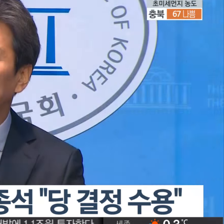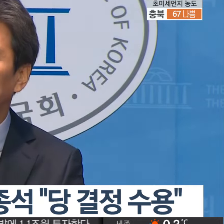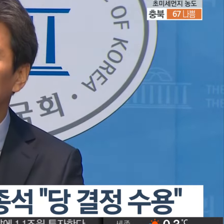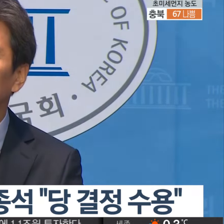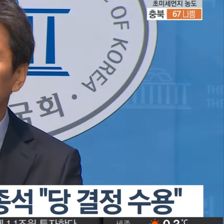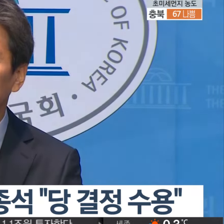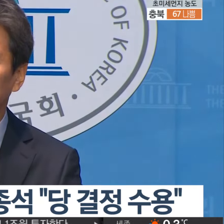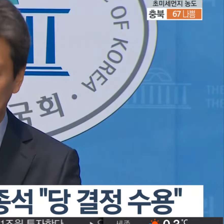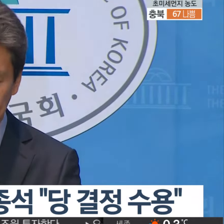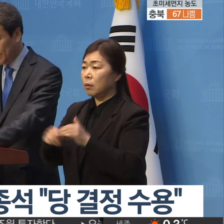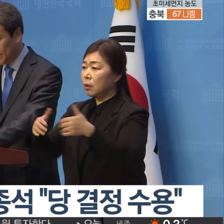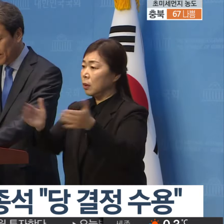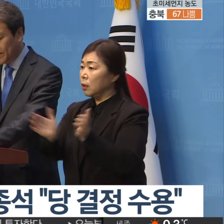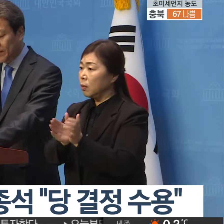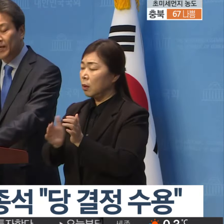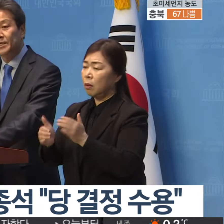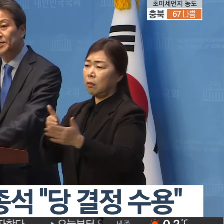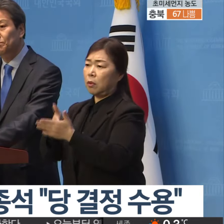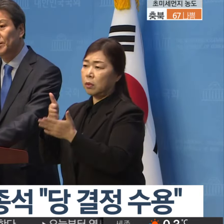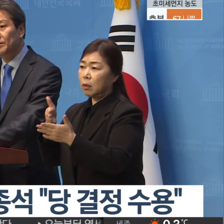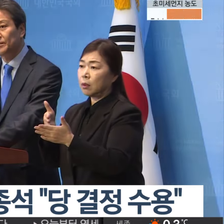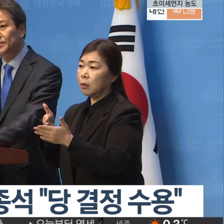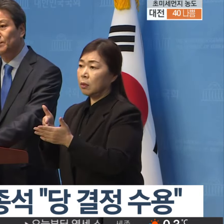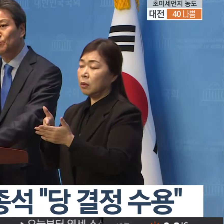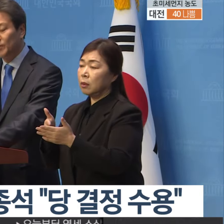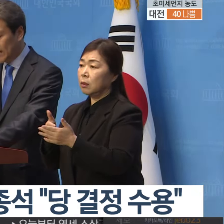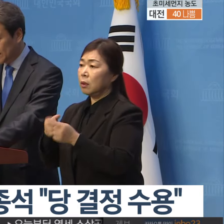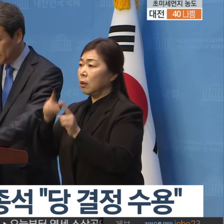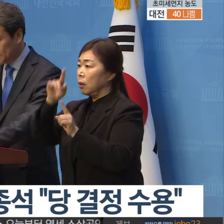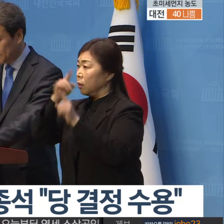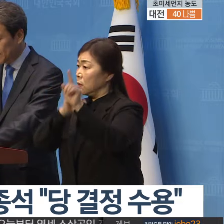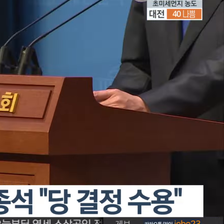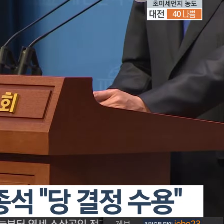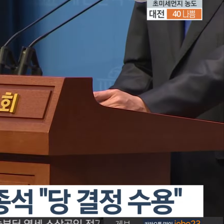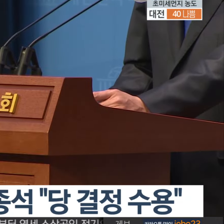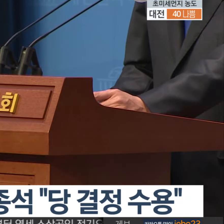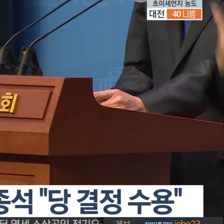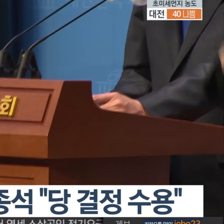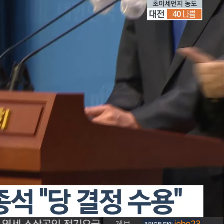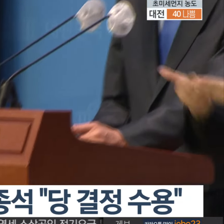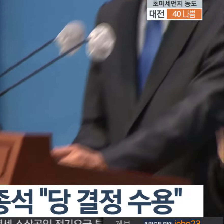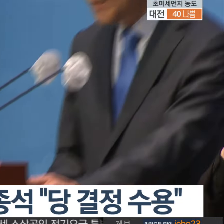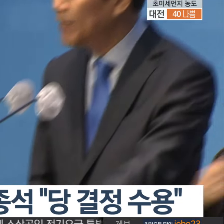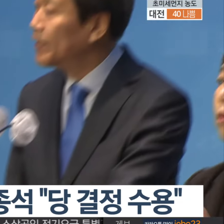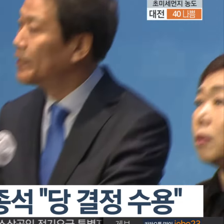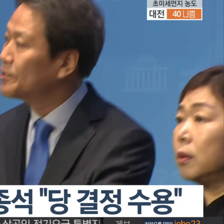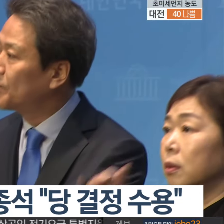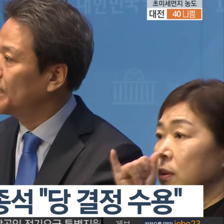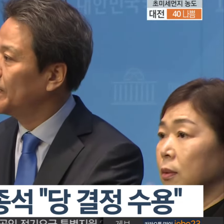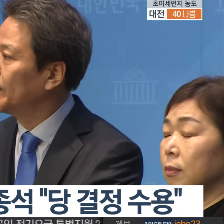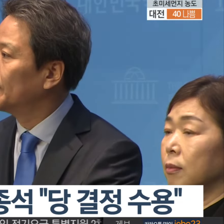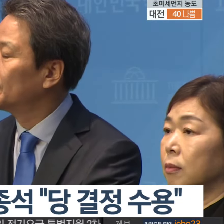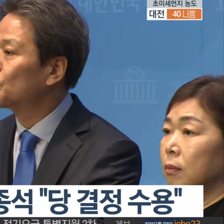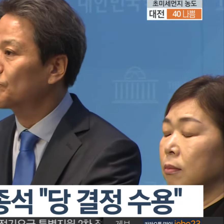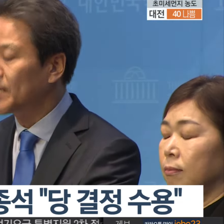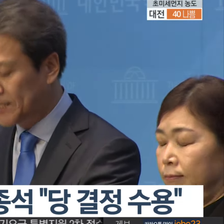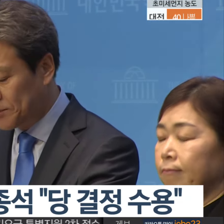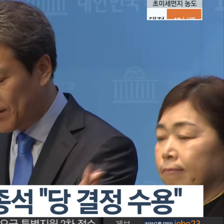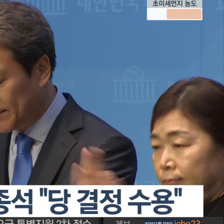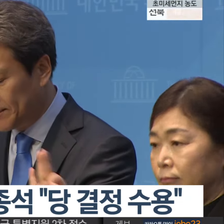중성동갑 출마를 준비했지만 민주당이 해당 지역구에 전현희 전 의원을 전략 공천하면서 공천에서